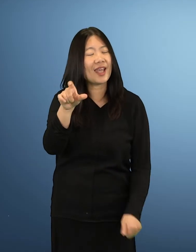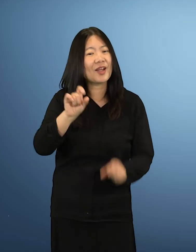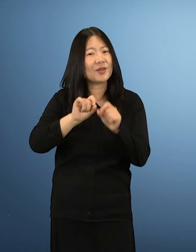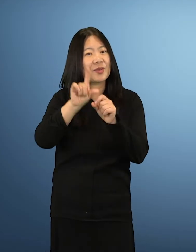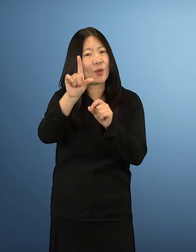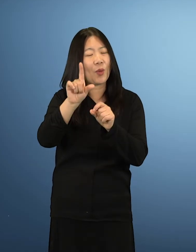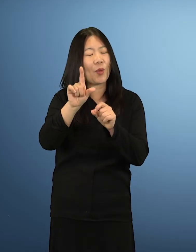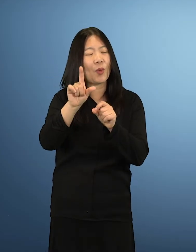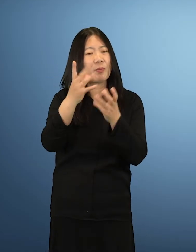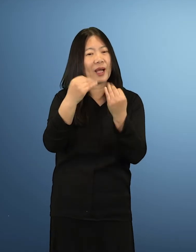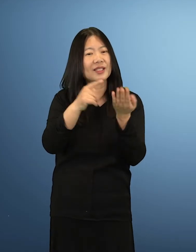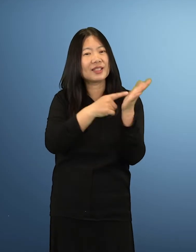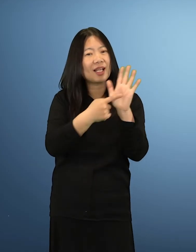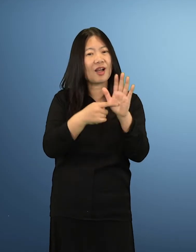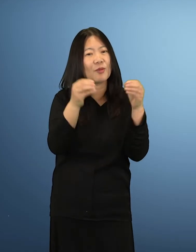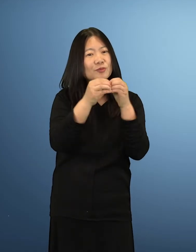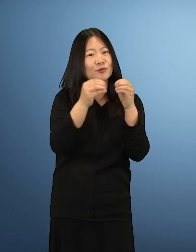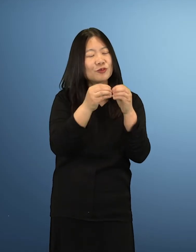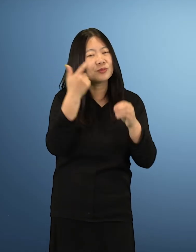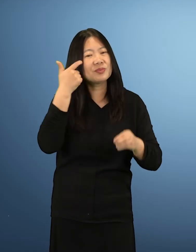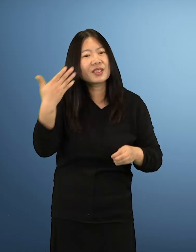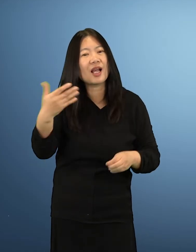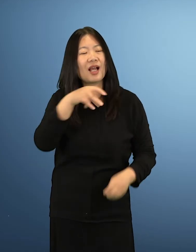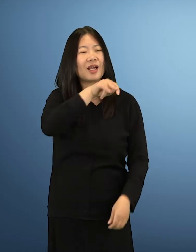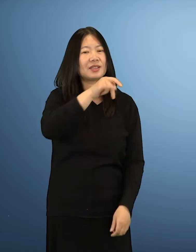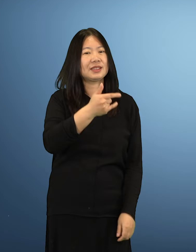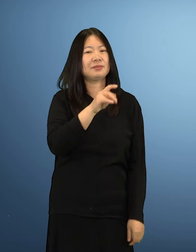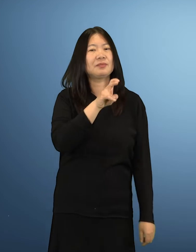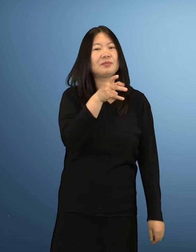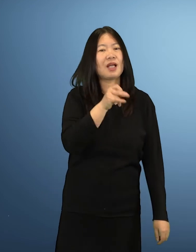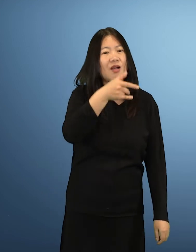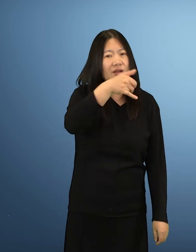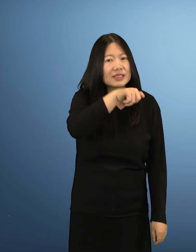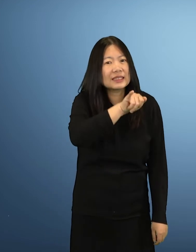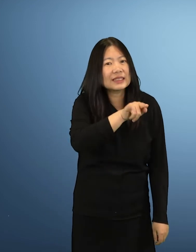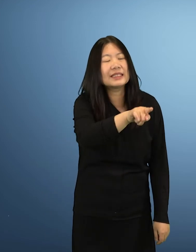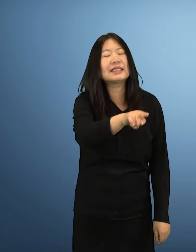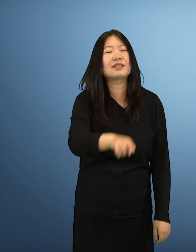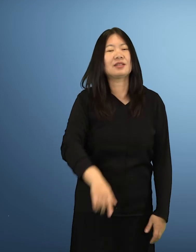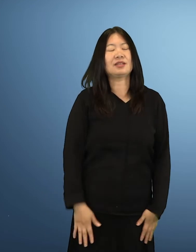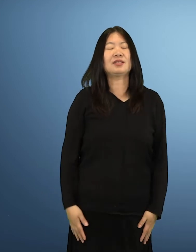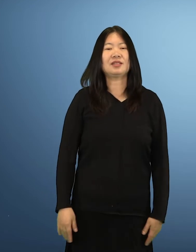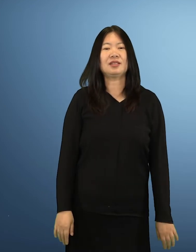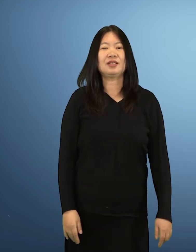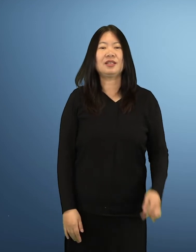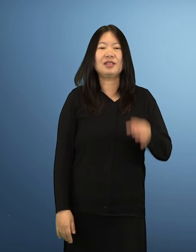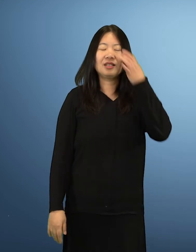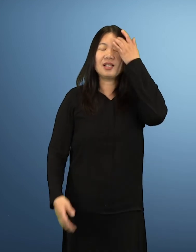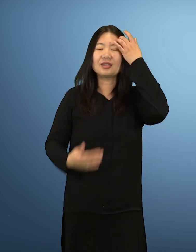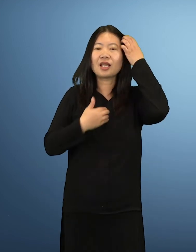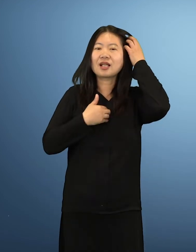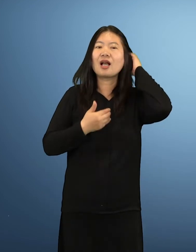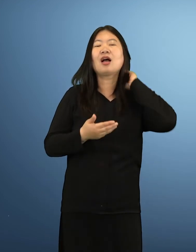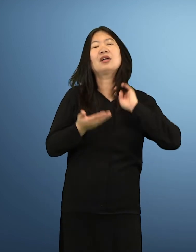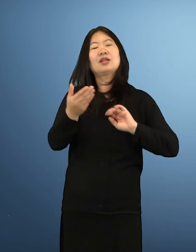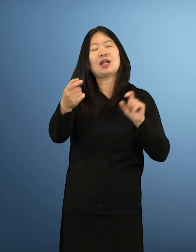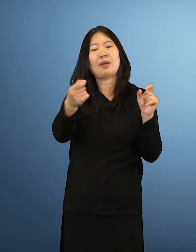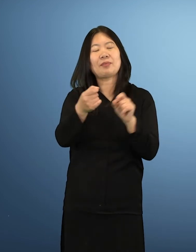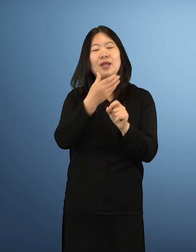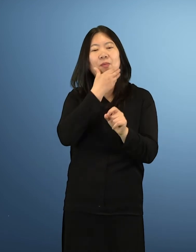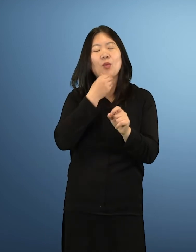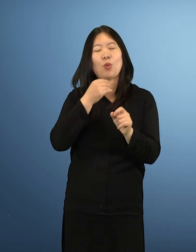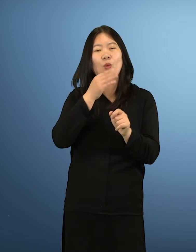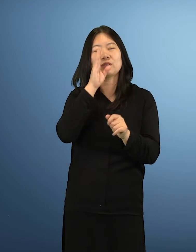주로 발견되는 주제 문구입니까? 신명기입니다. 신명기는 내가 너희 앞에